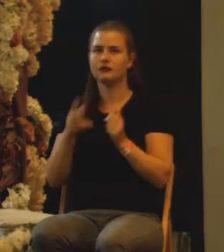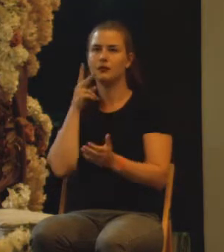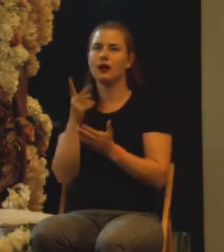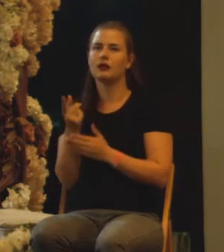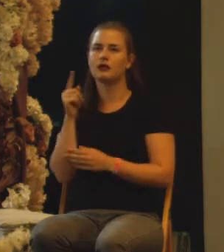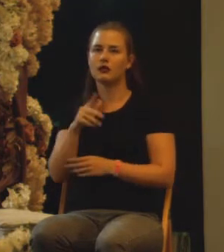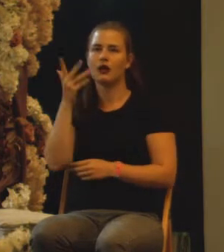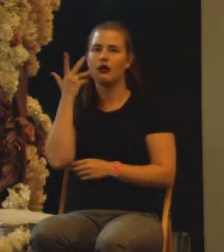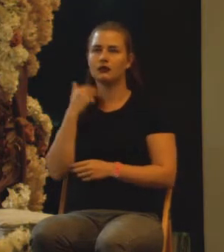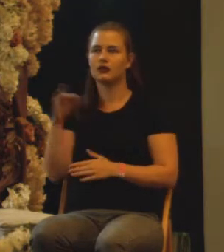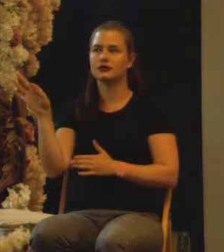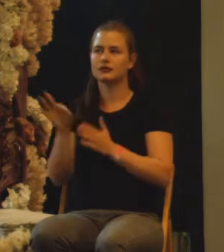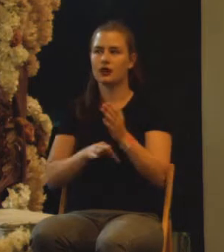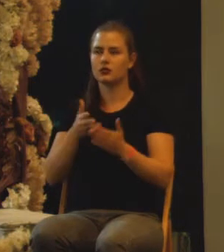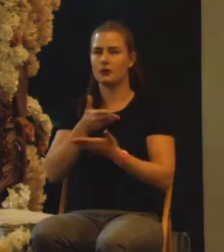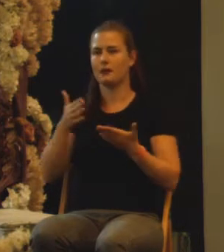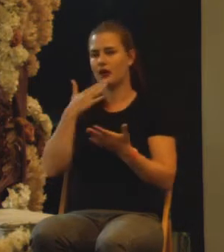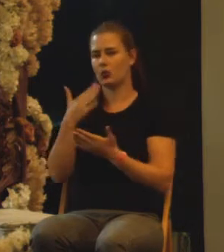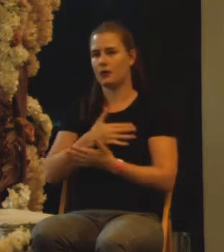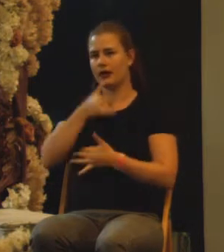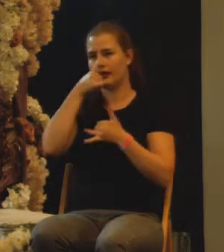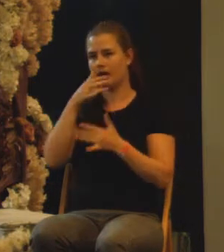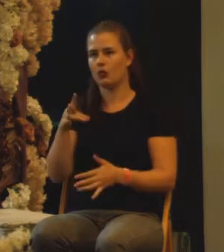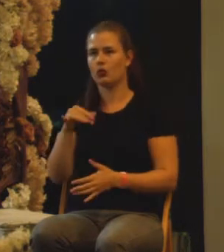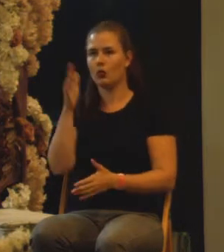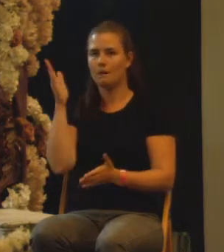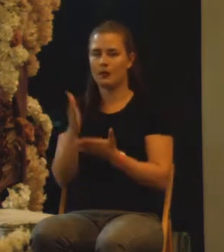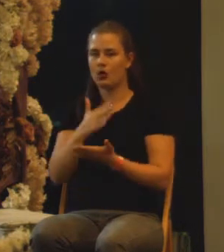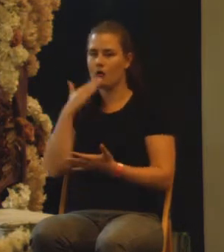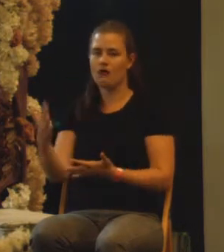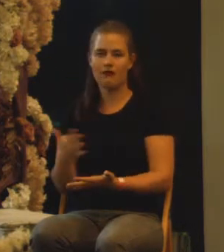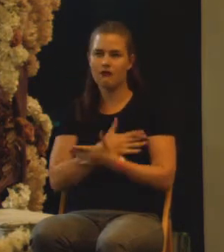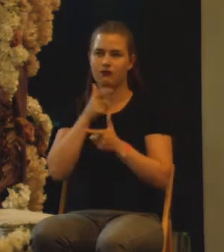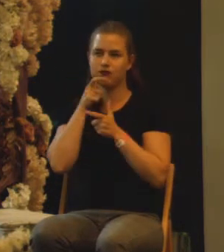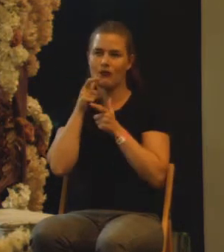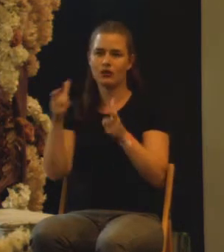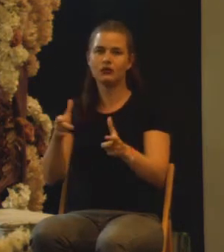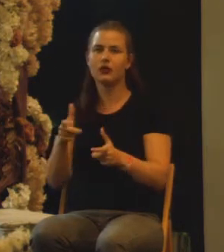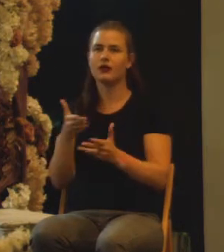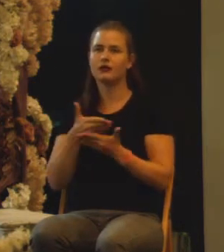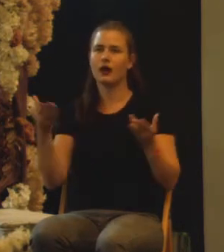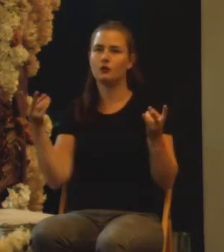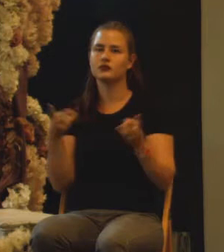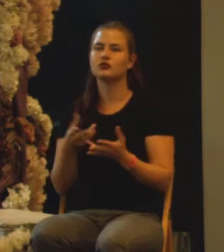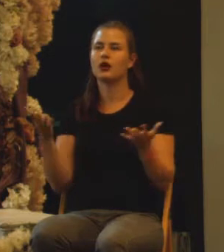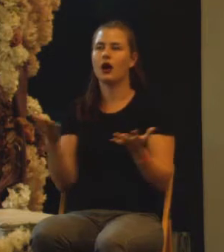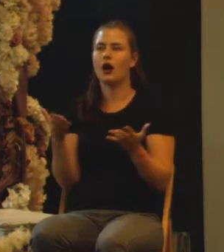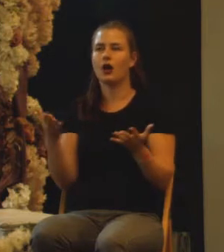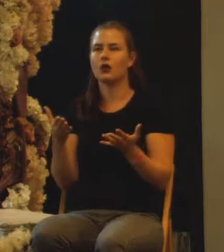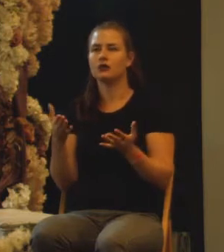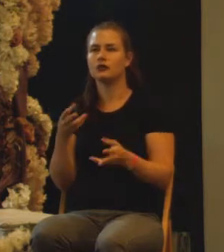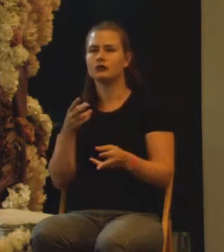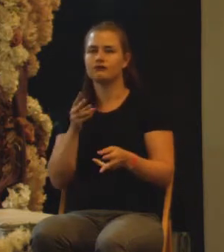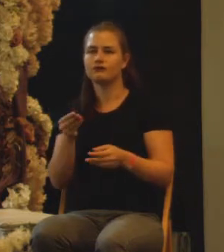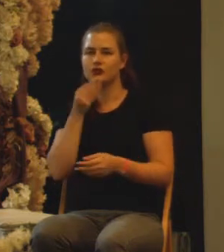тогда, когда сразу любить мы не можем. Ну вот прям типа «люблю», нам надо какой-то суп